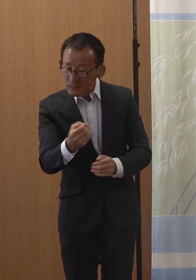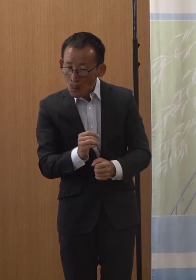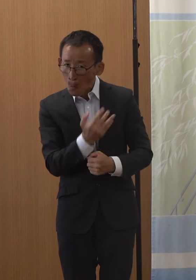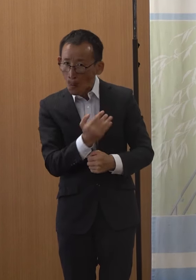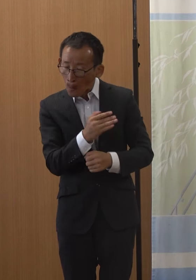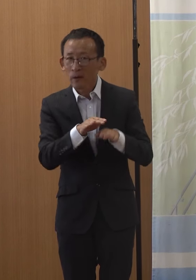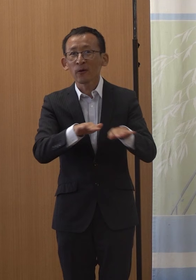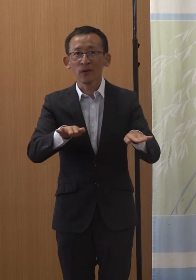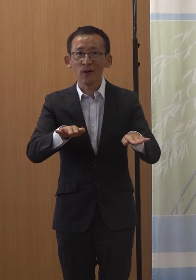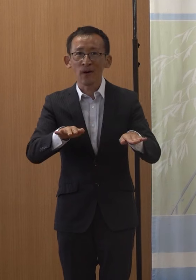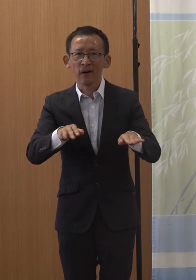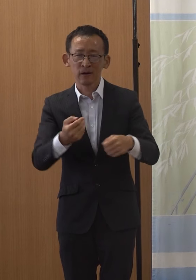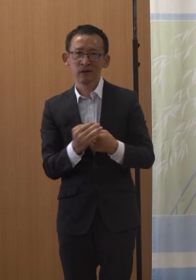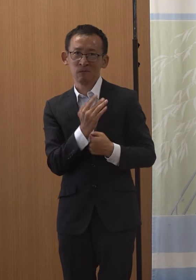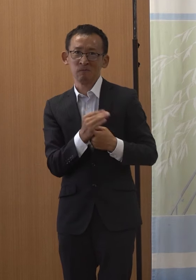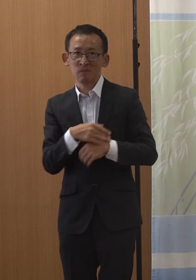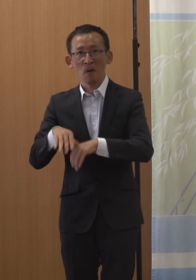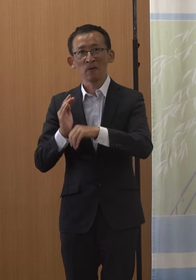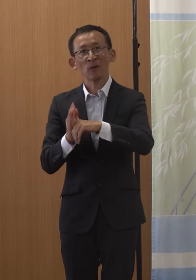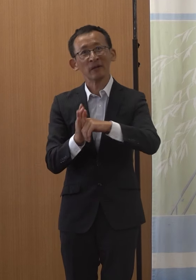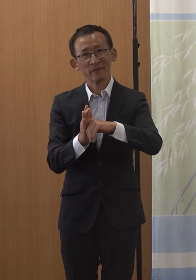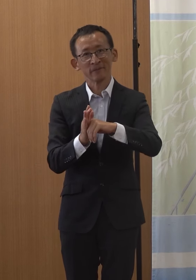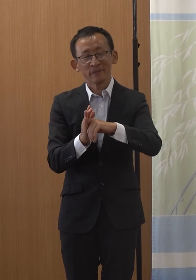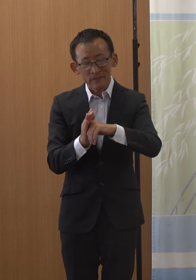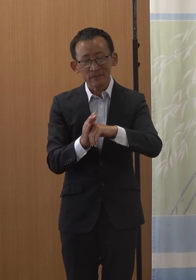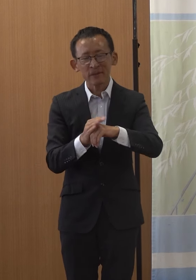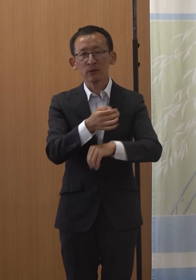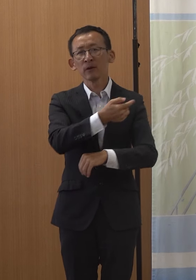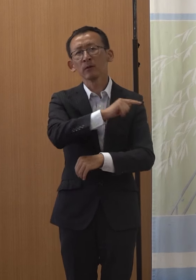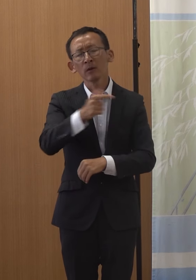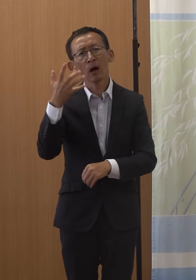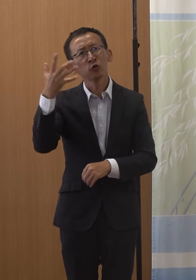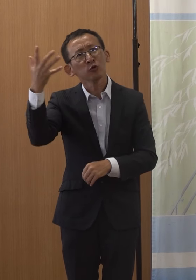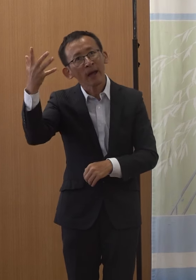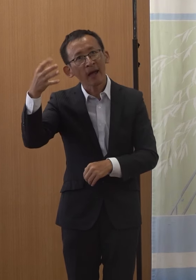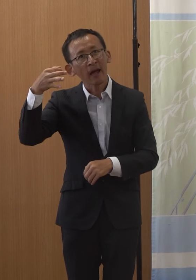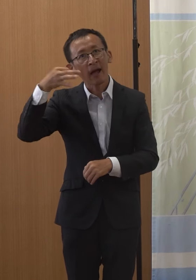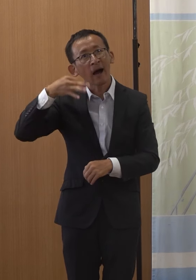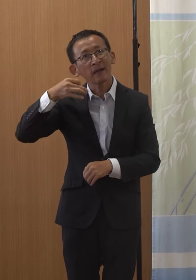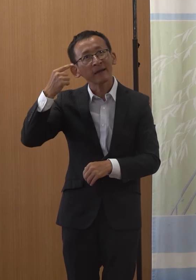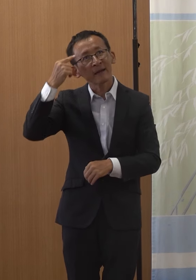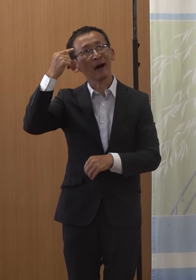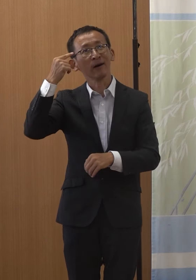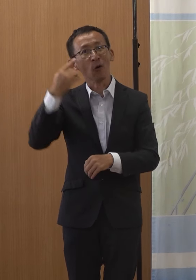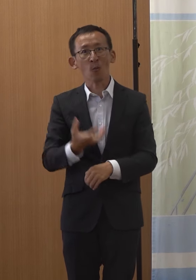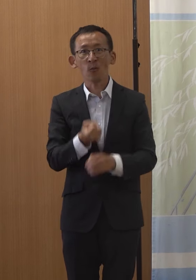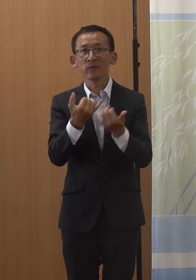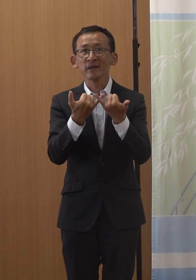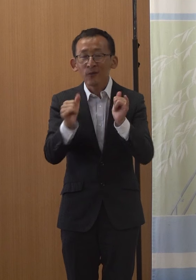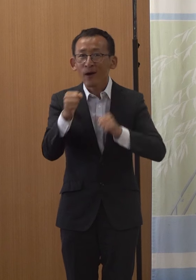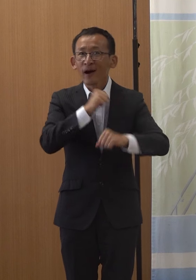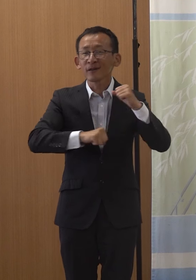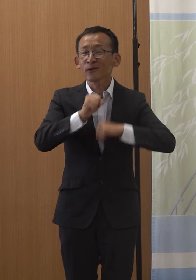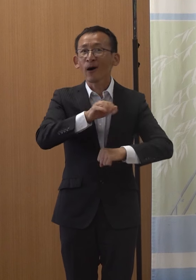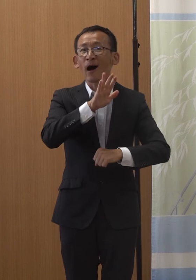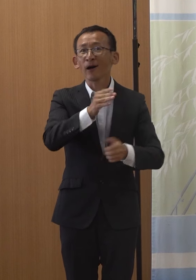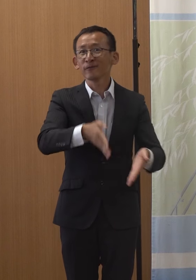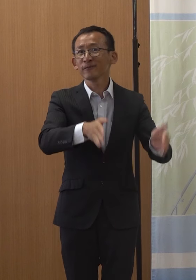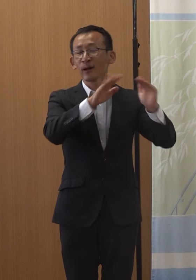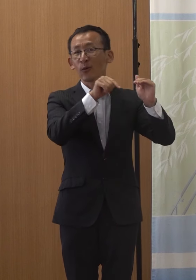あふれる料理人等、さまざまな夢や価値観を持った人たちが活動しておりまして、屋台